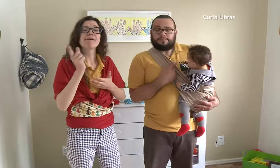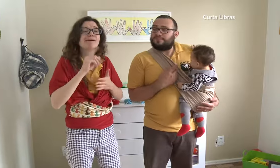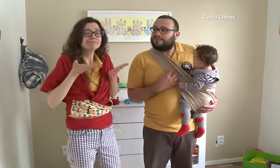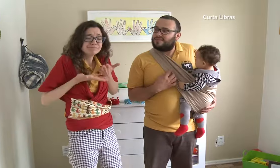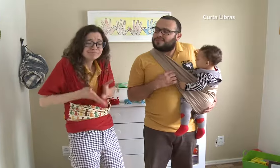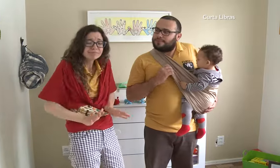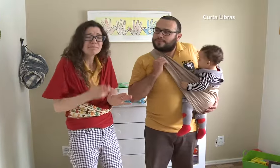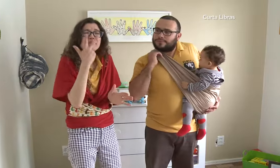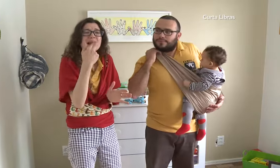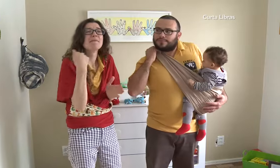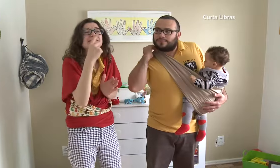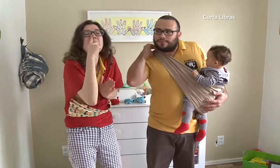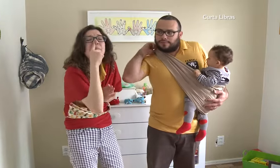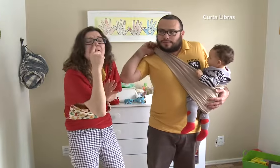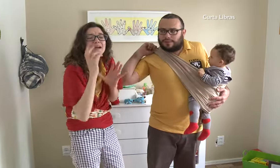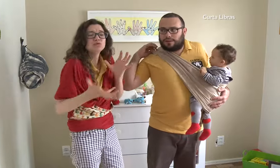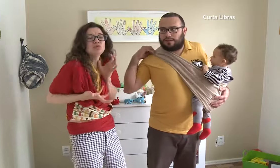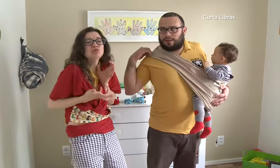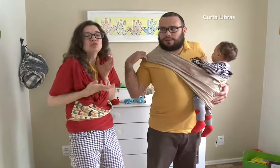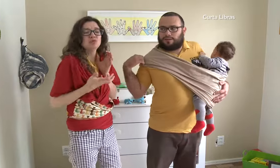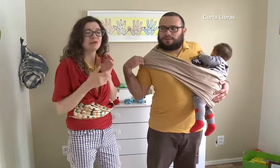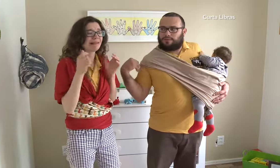posição, porque o bebê não está maduro para ficar solto.